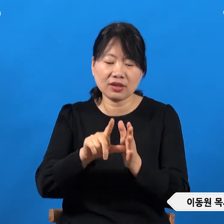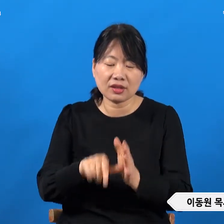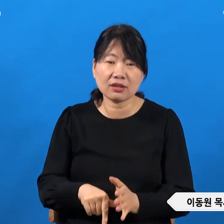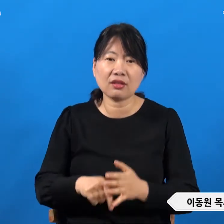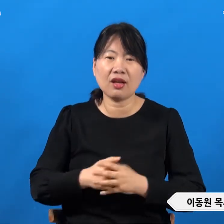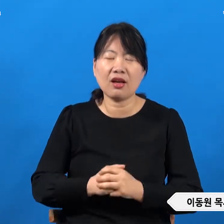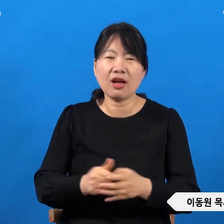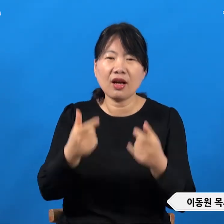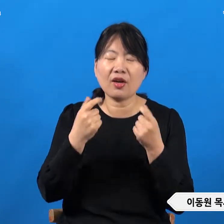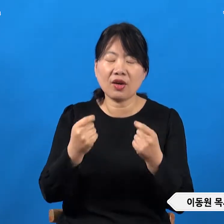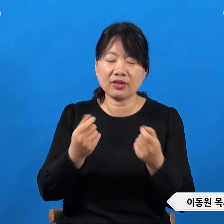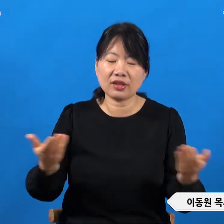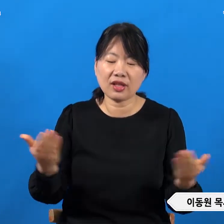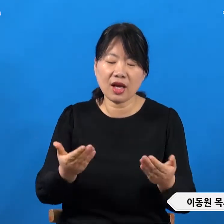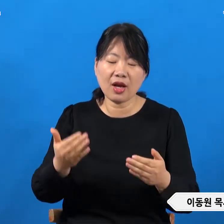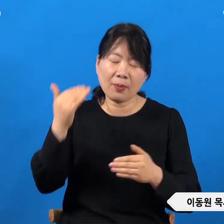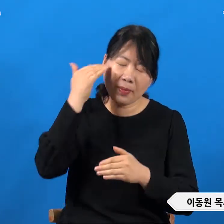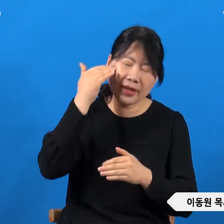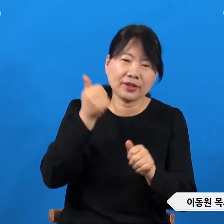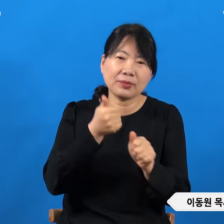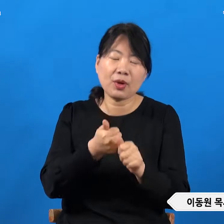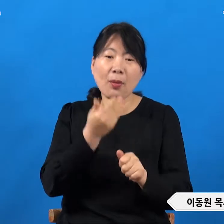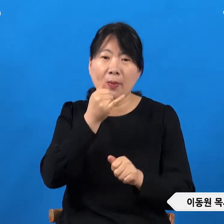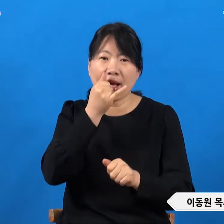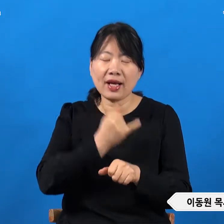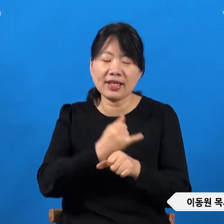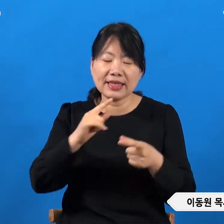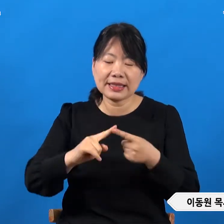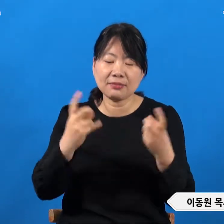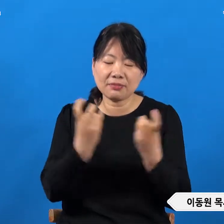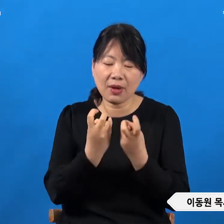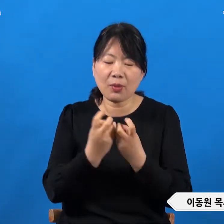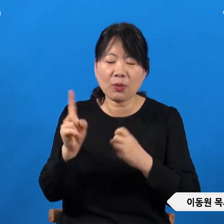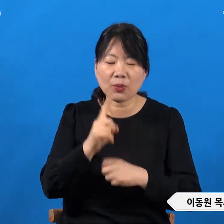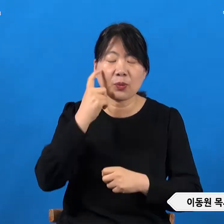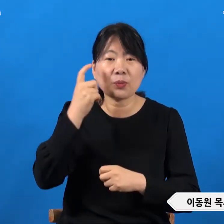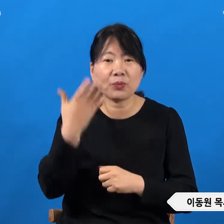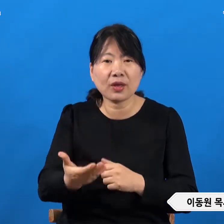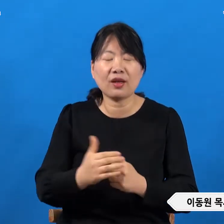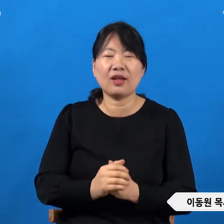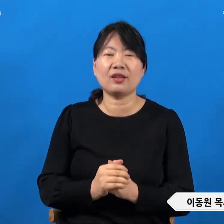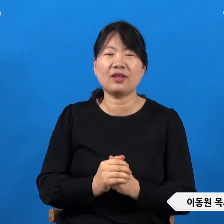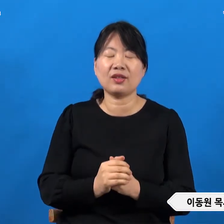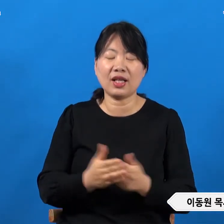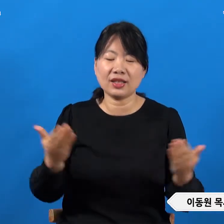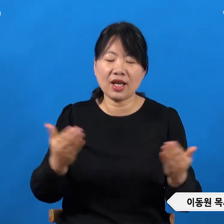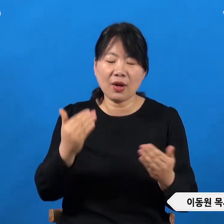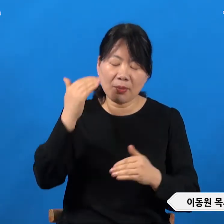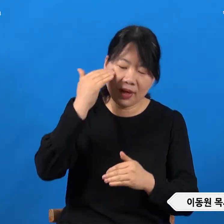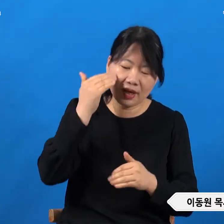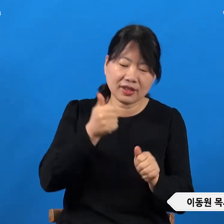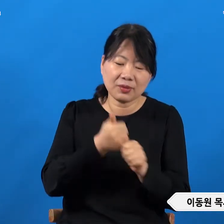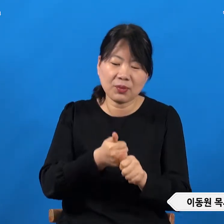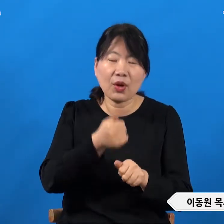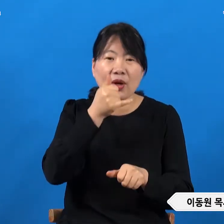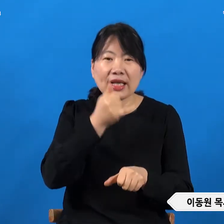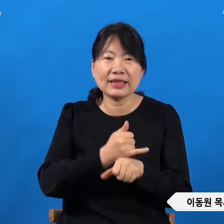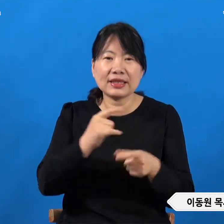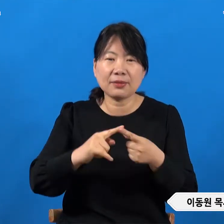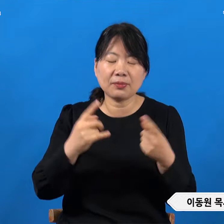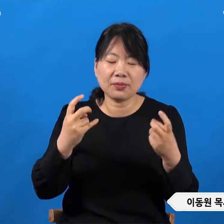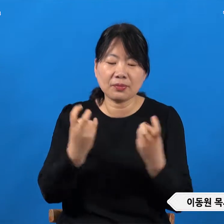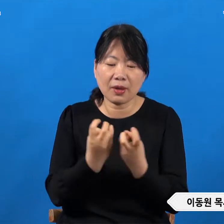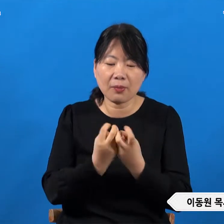때 이런 사역의 방해를 극복할 수 있는 처방은 도대체 무엇일까요? 사역의 방해를 극복하는